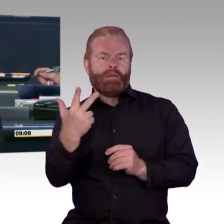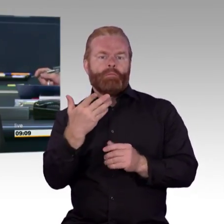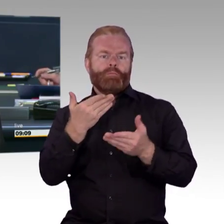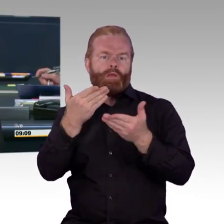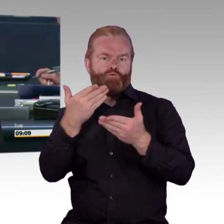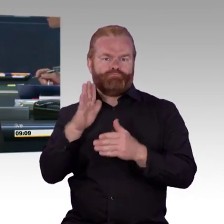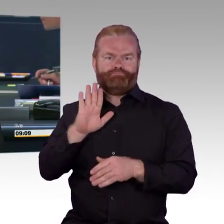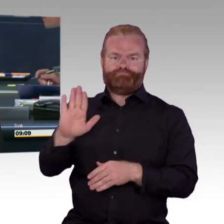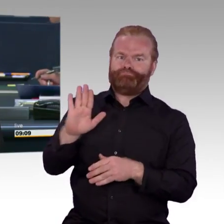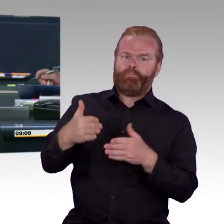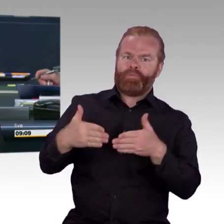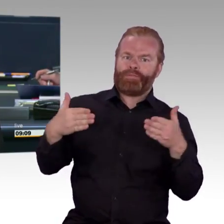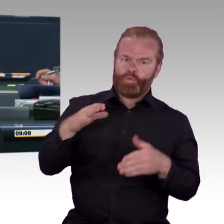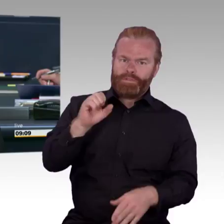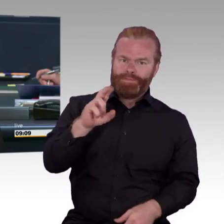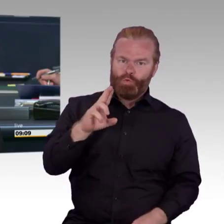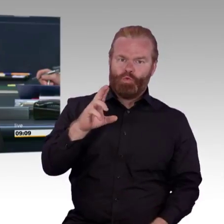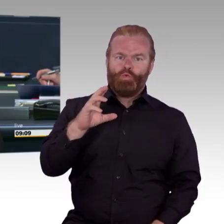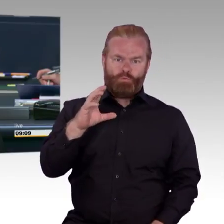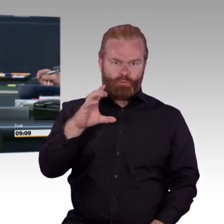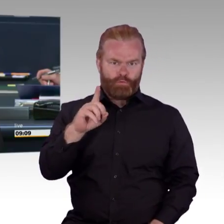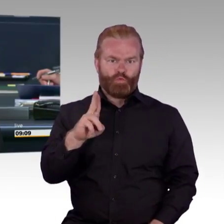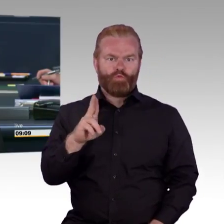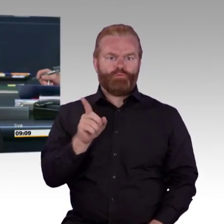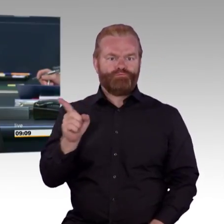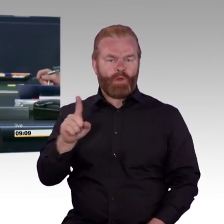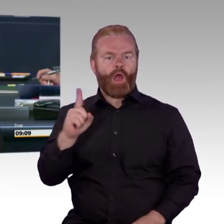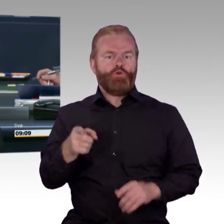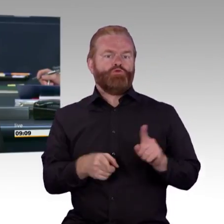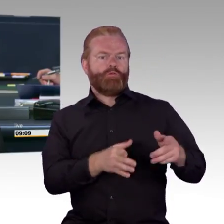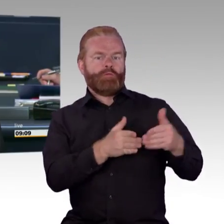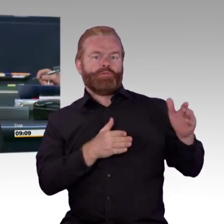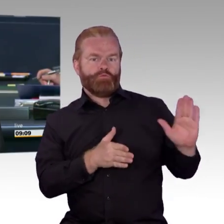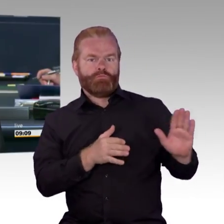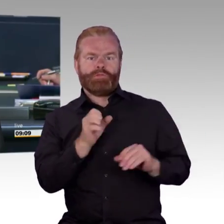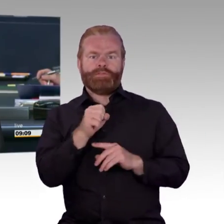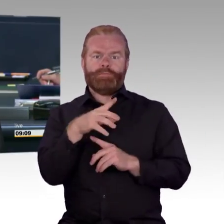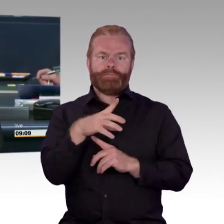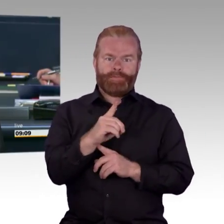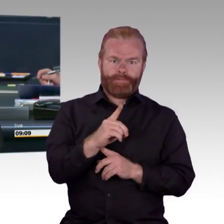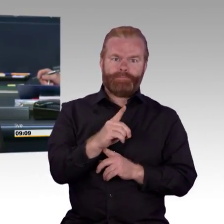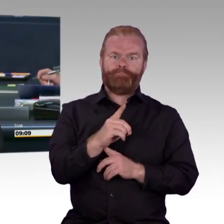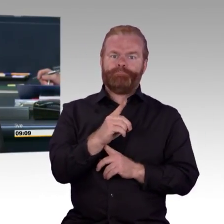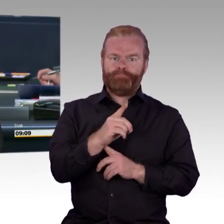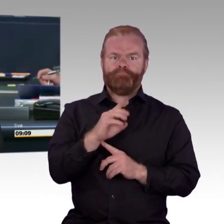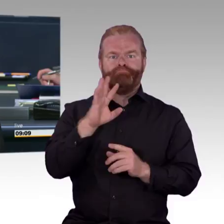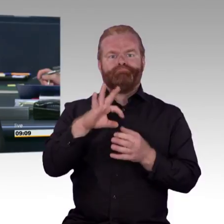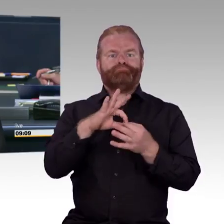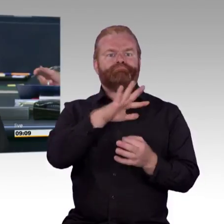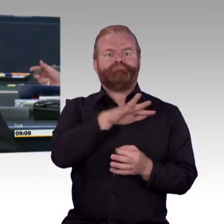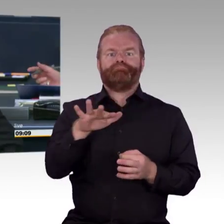Musterfeststellungsklage und zweite und dritte Beratung des von der Fraktion Bündnis 90 Die Grünen eingebrachten Gesetzentwurfs zur Einführung von